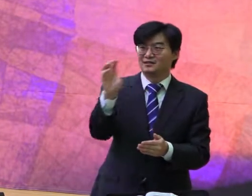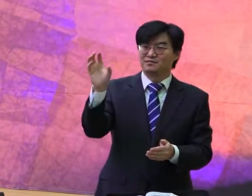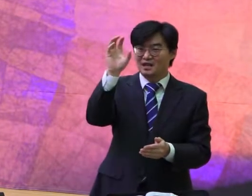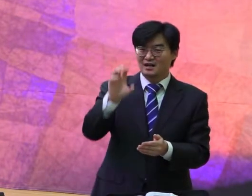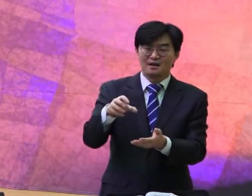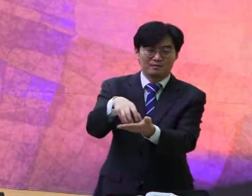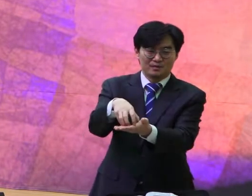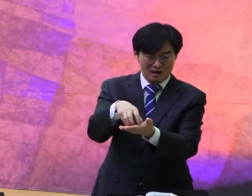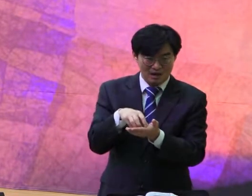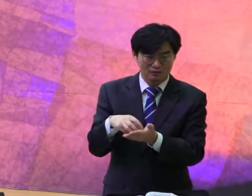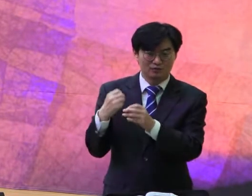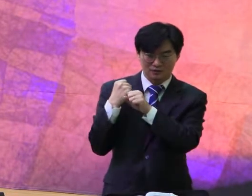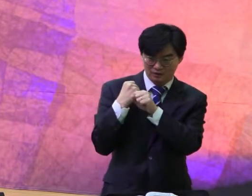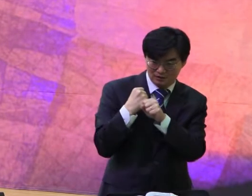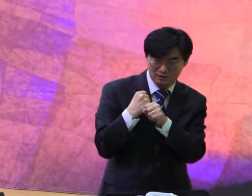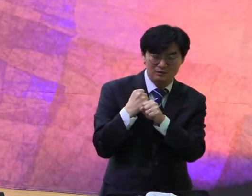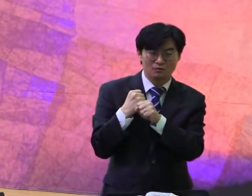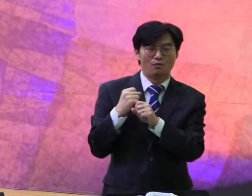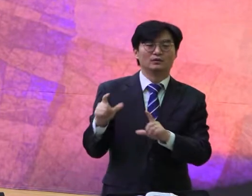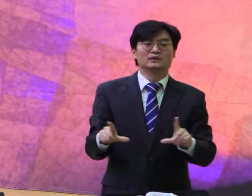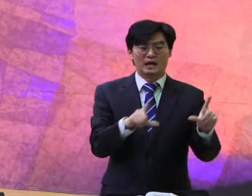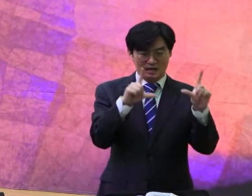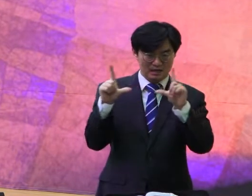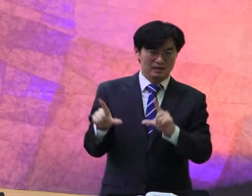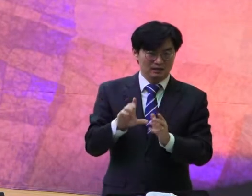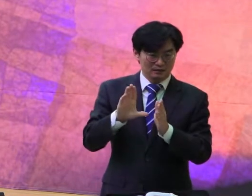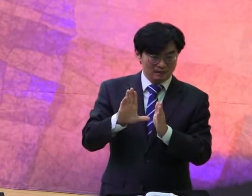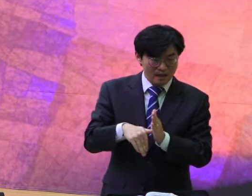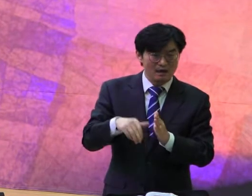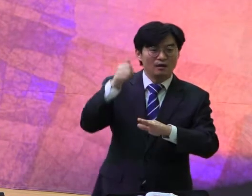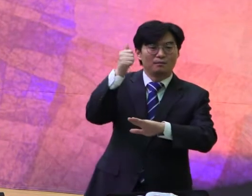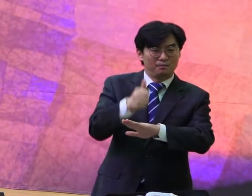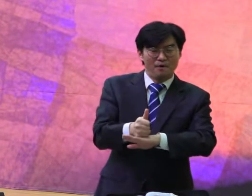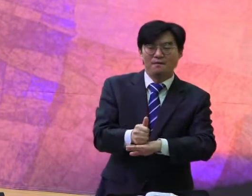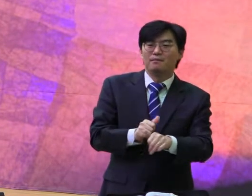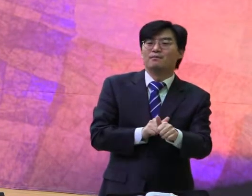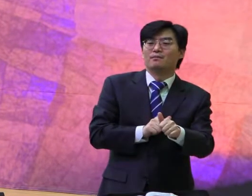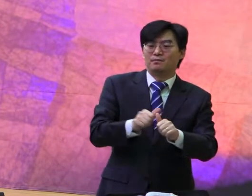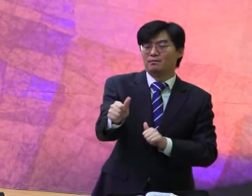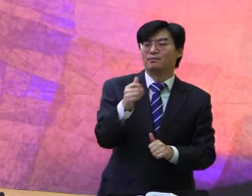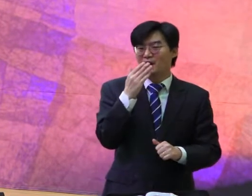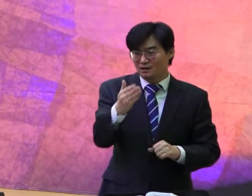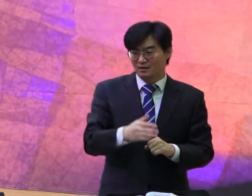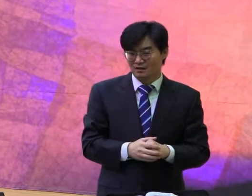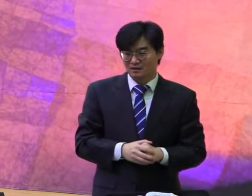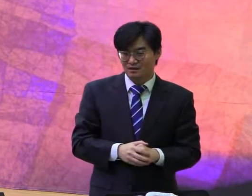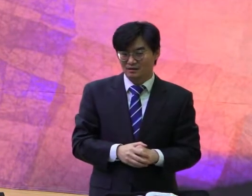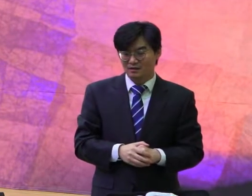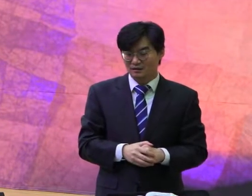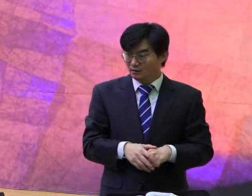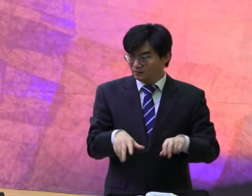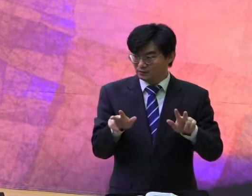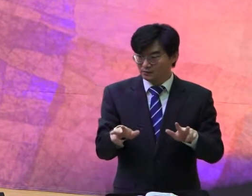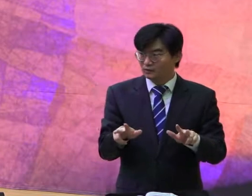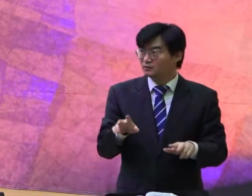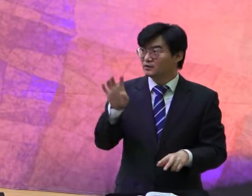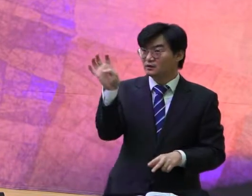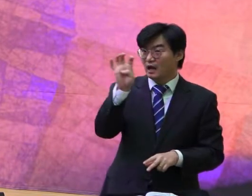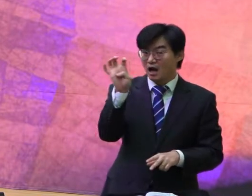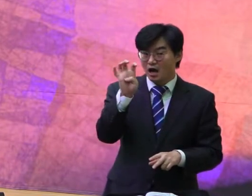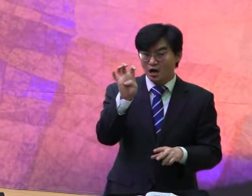십자가로 승리하는 여러분 되시기를 바랍니다. 그래서 이번 사순절의 주제를 십자가로 승리하라, 현수막